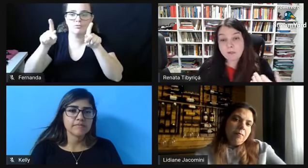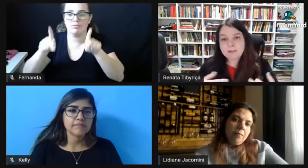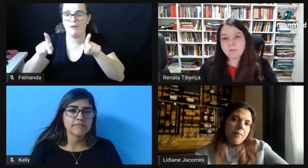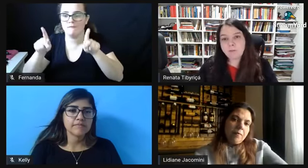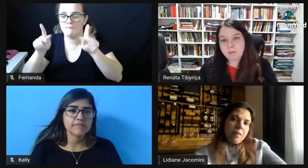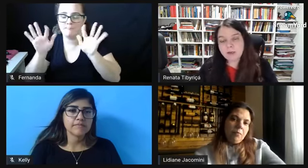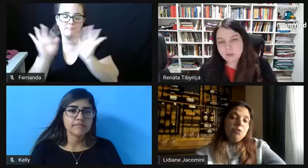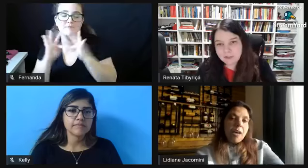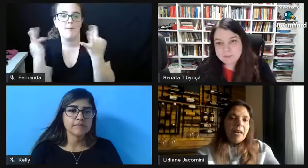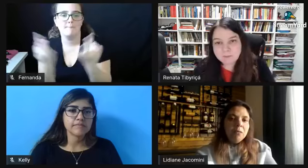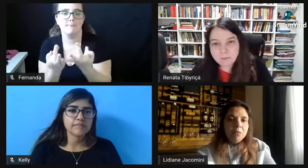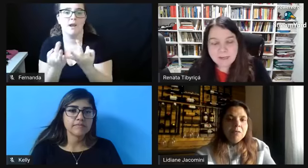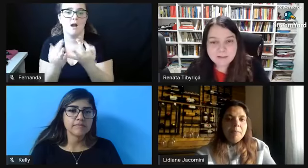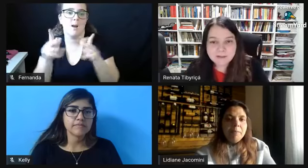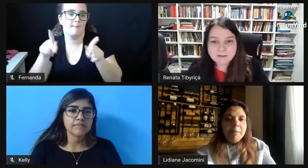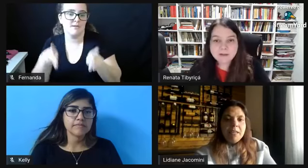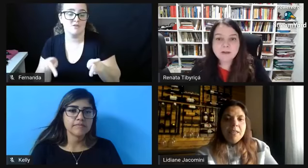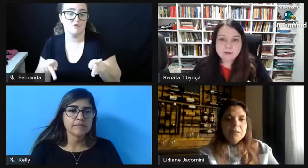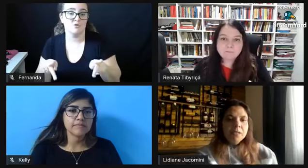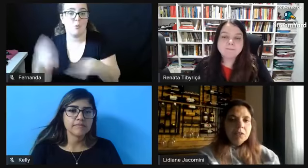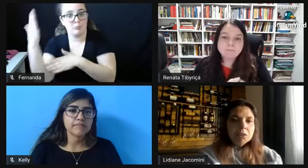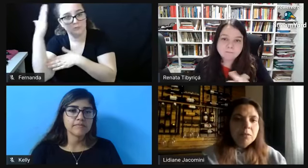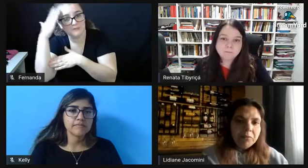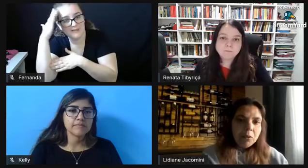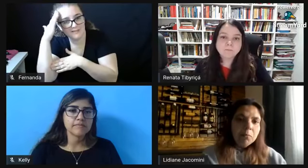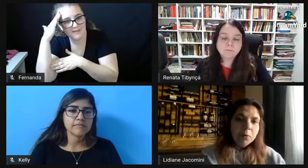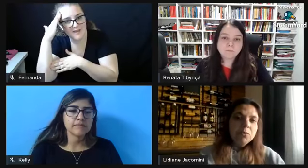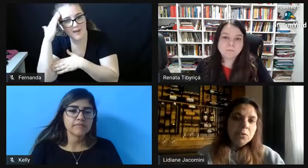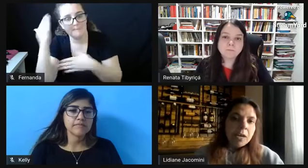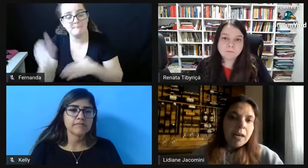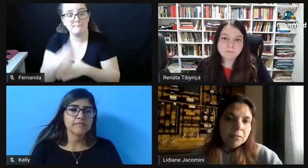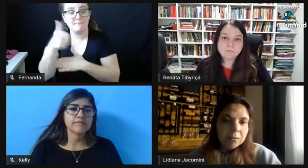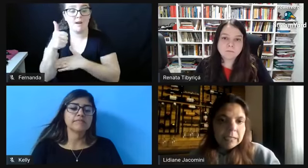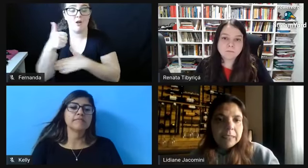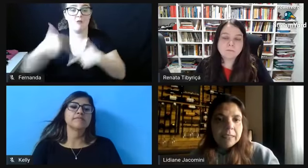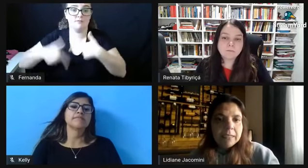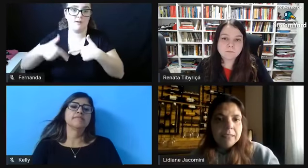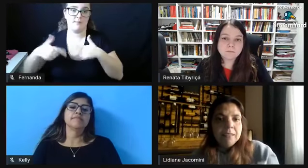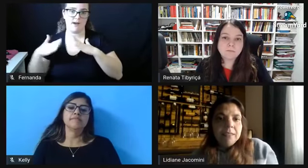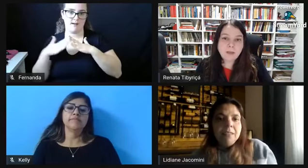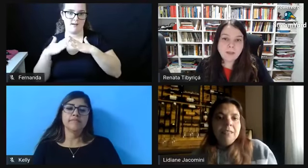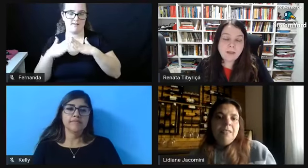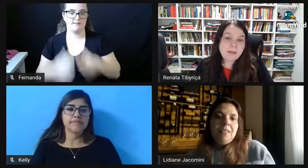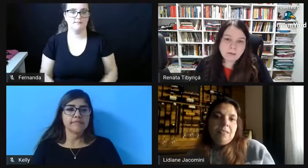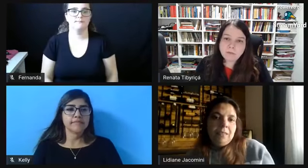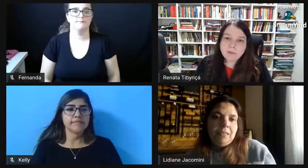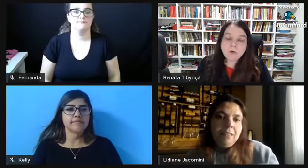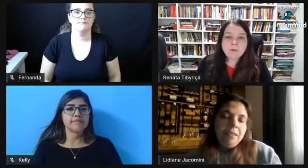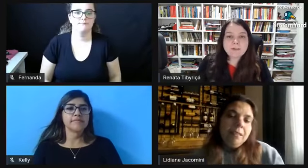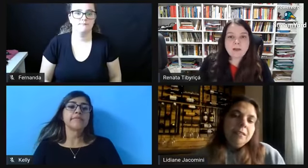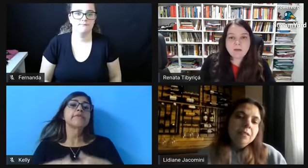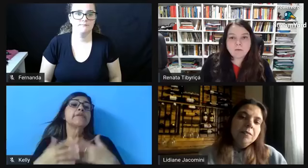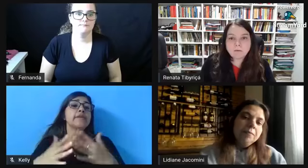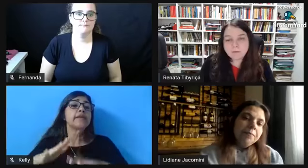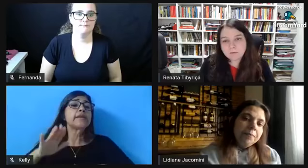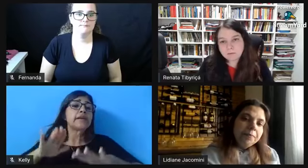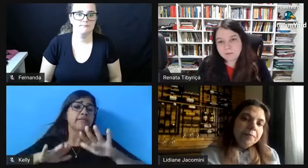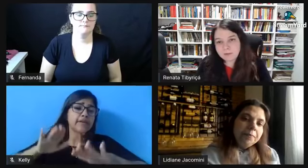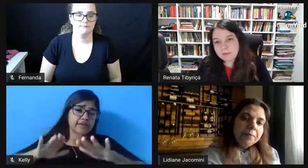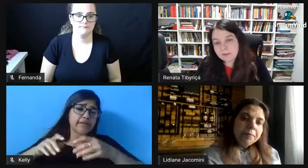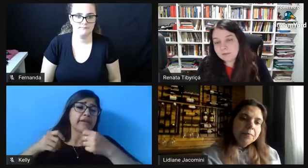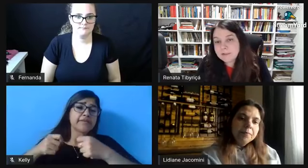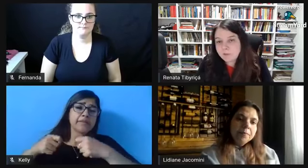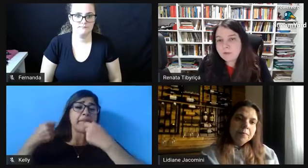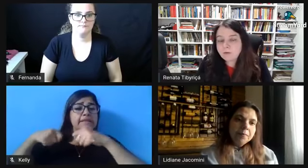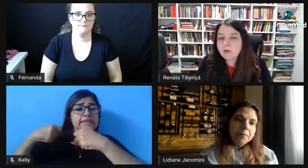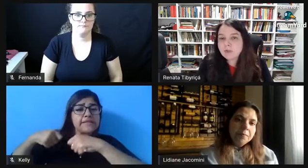uma compreensão por parte das... diálogo também, né? Às vezes eu acho que também falta um pouco de diálogo, né? Talvez conversar